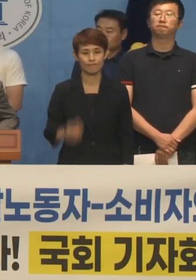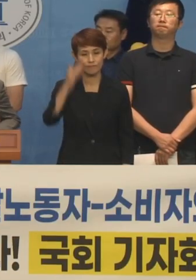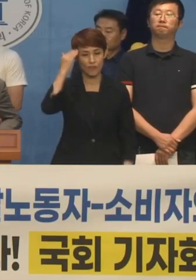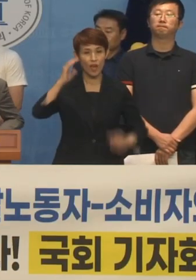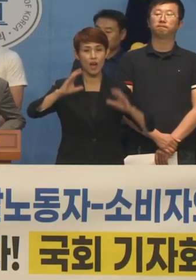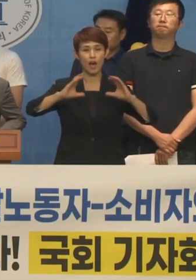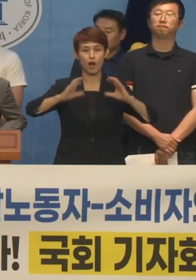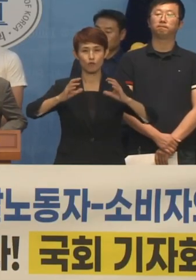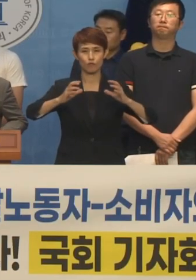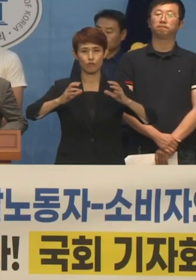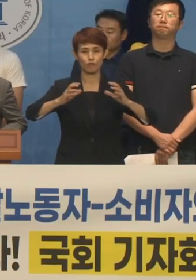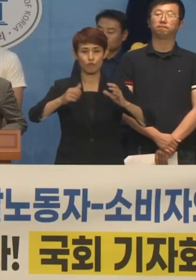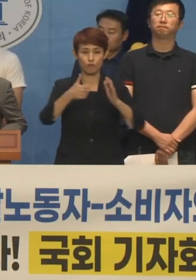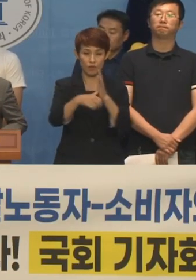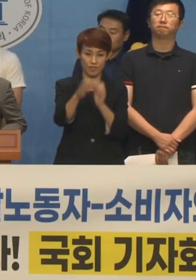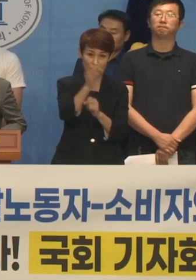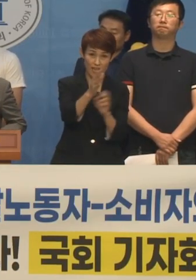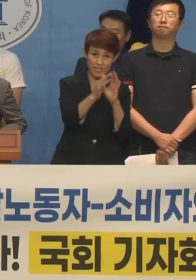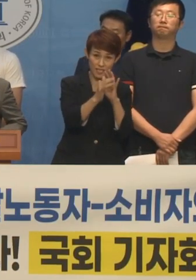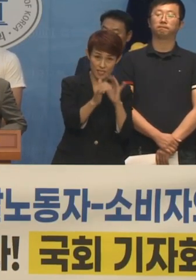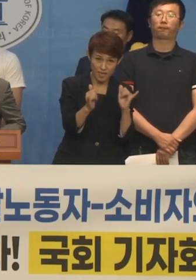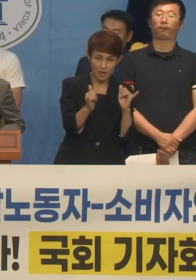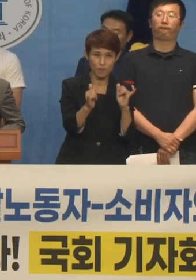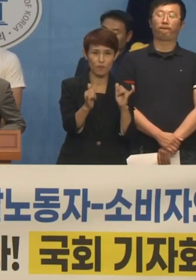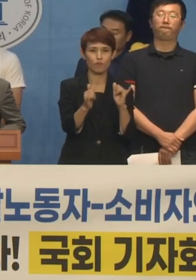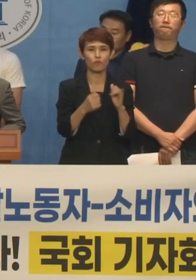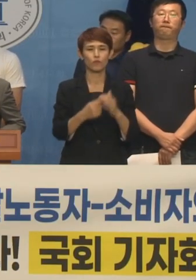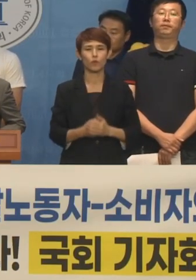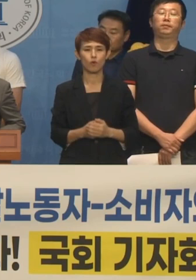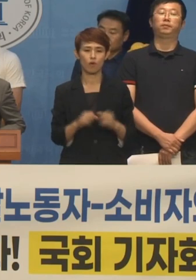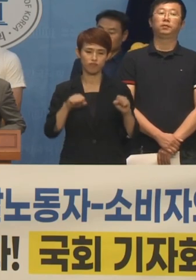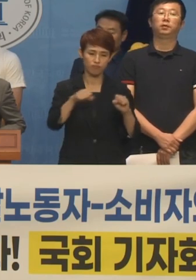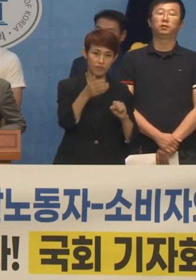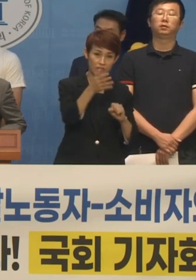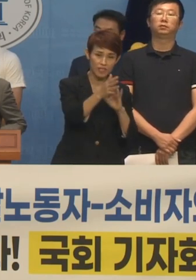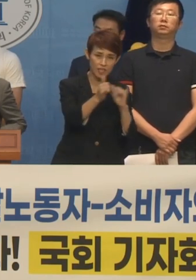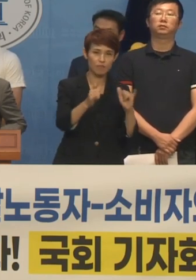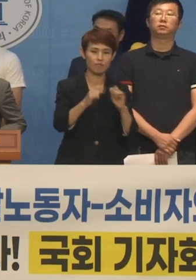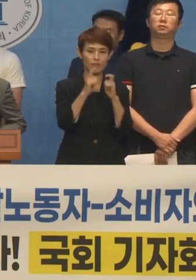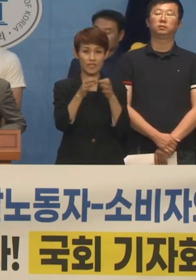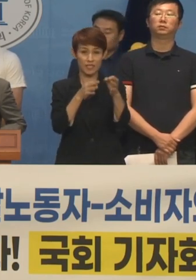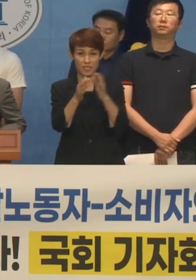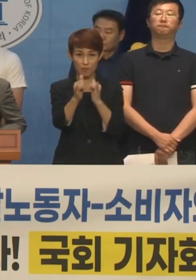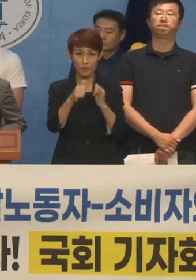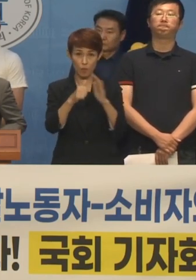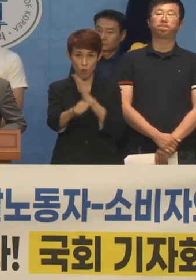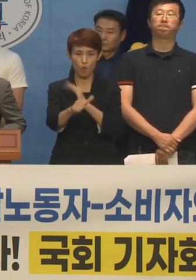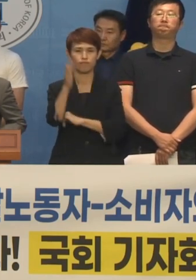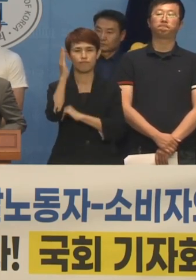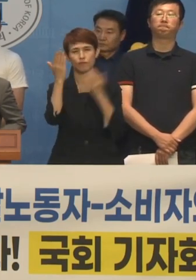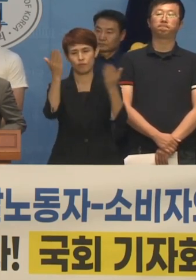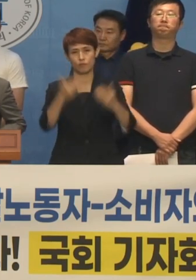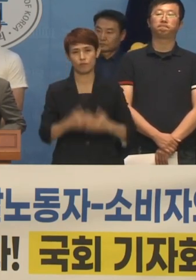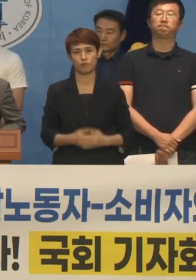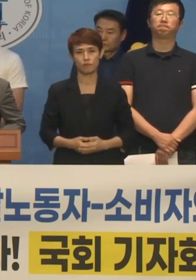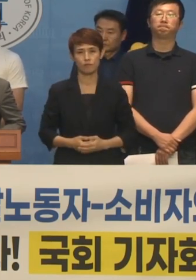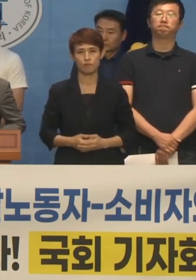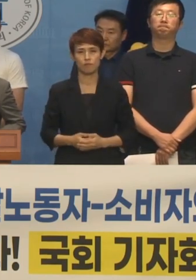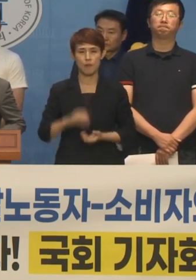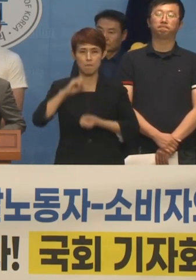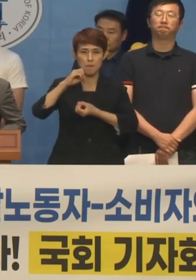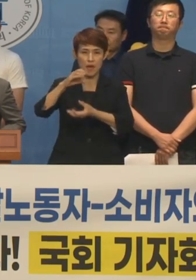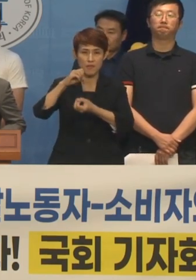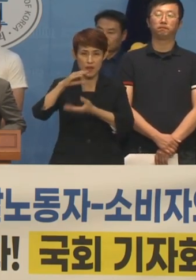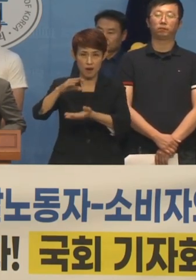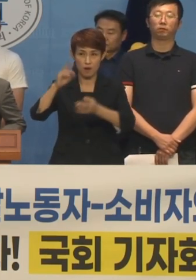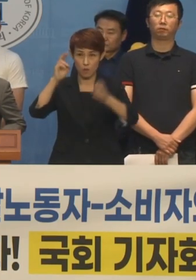대한민국 모든 소비자, 플랫폼 노동자, 자영업자를 대표해서 촉구합니다. 배달 플랫폼